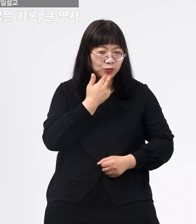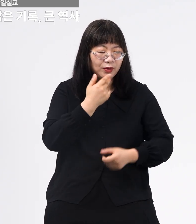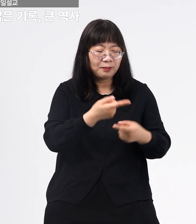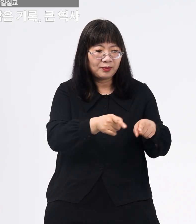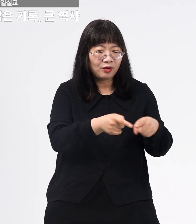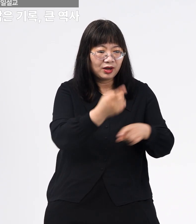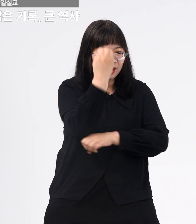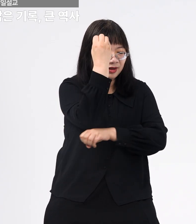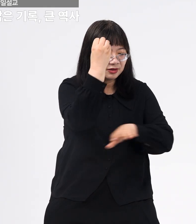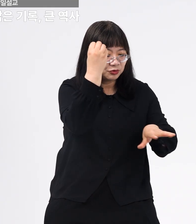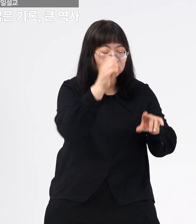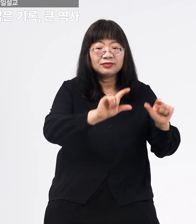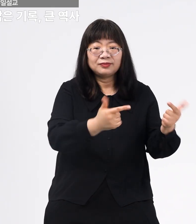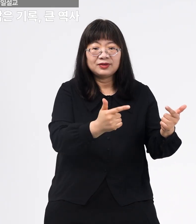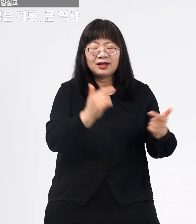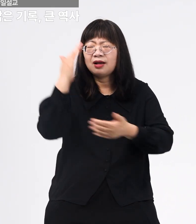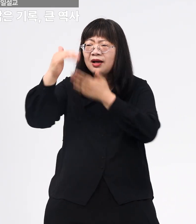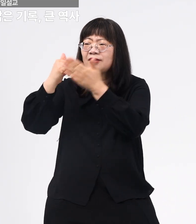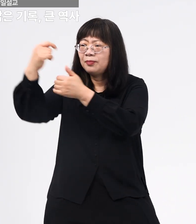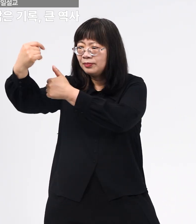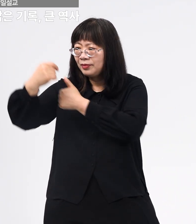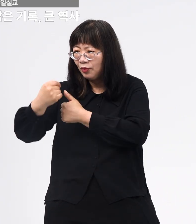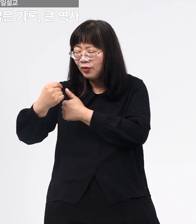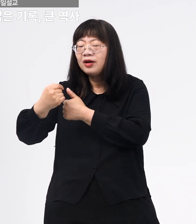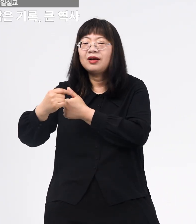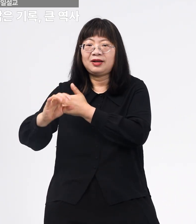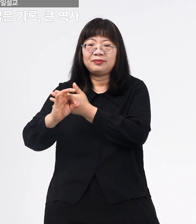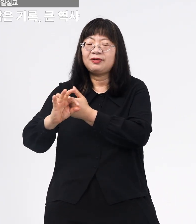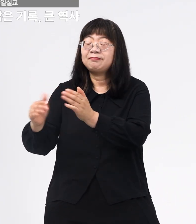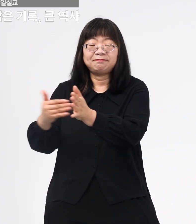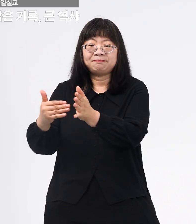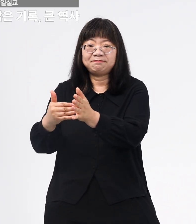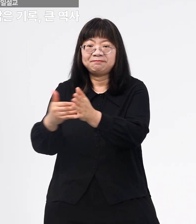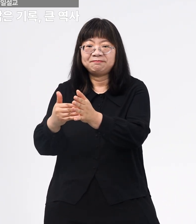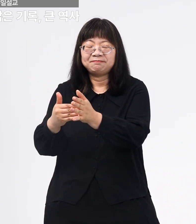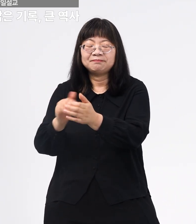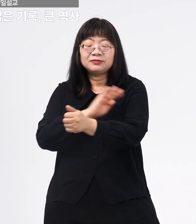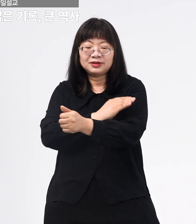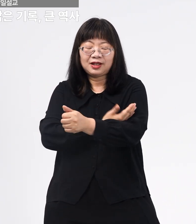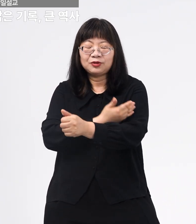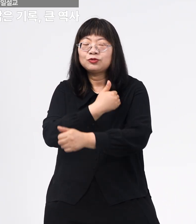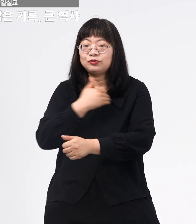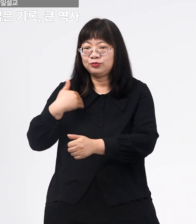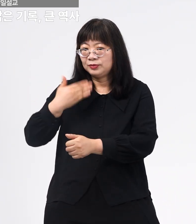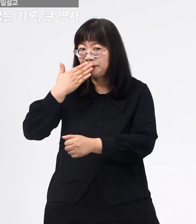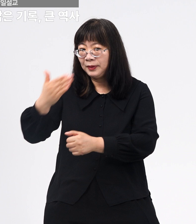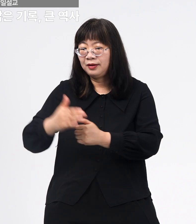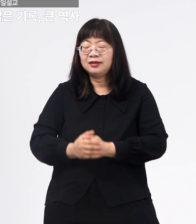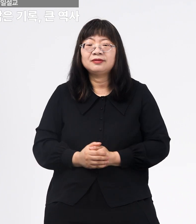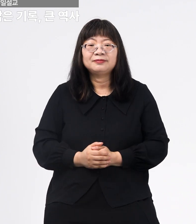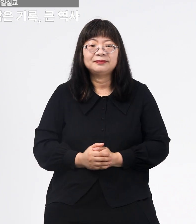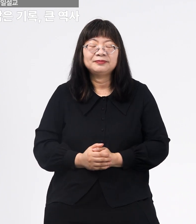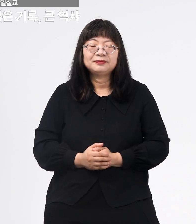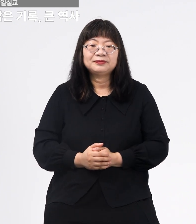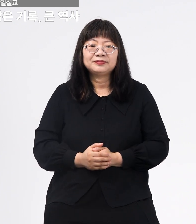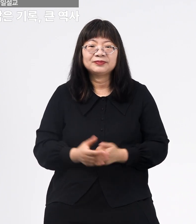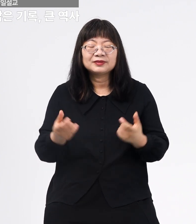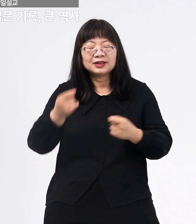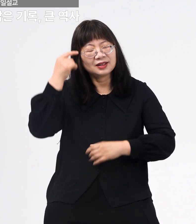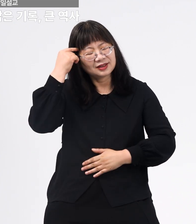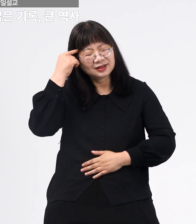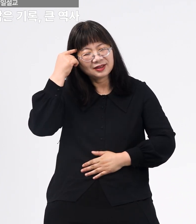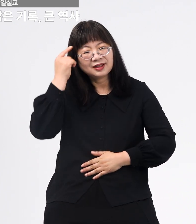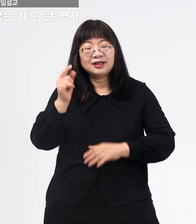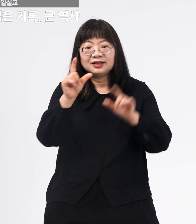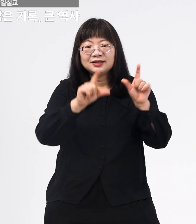없습니다. 하나님이 명하시는 것이 자격입니다. 믿습니까? 이 인식을